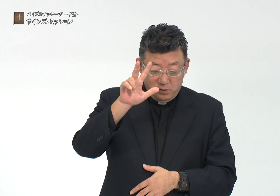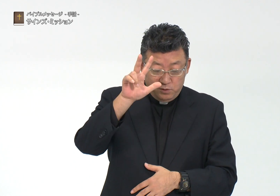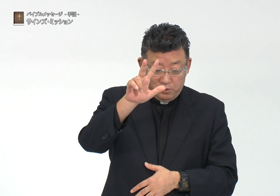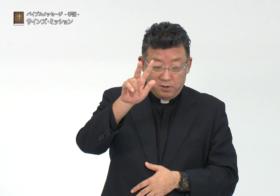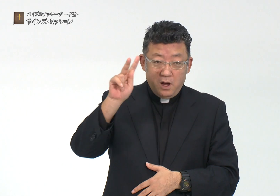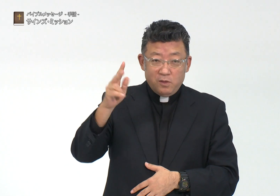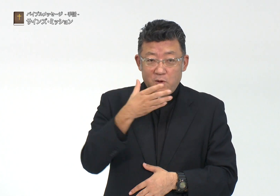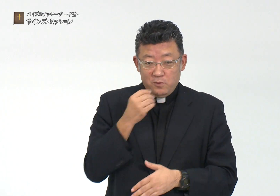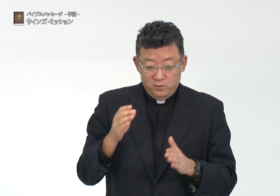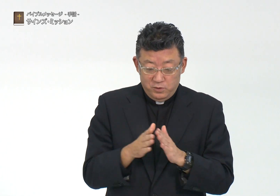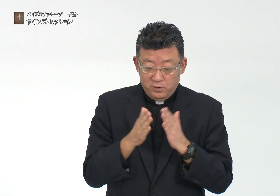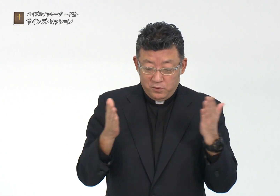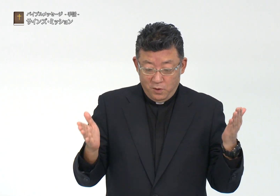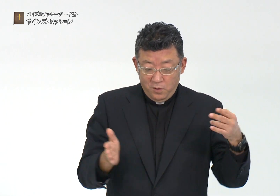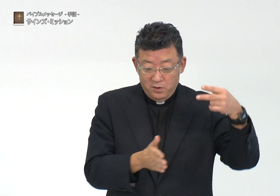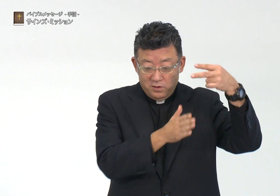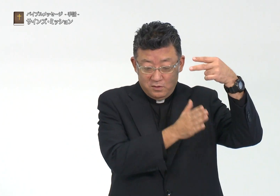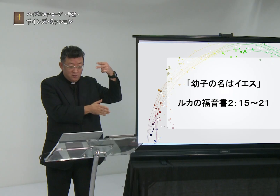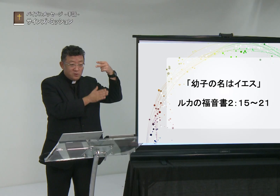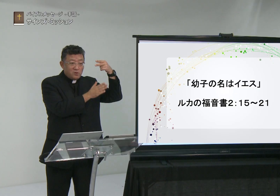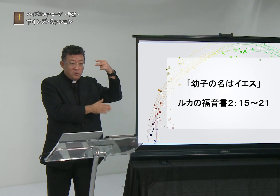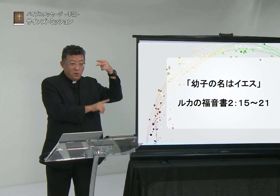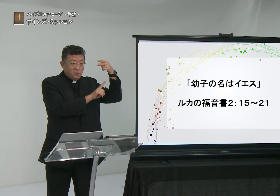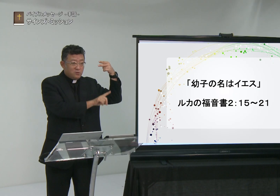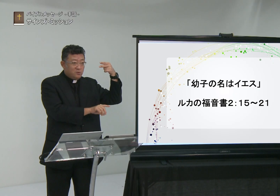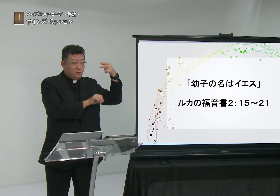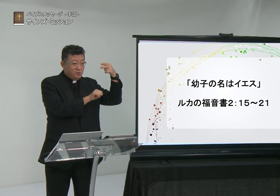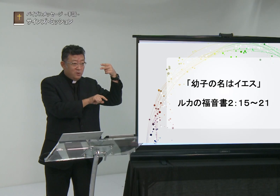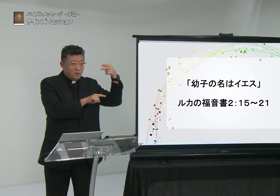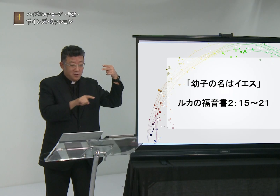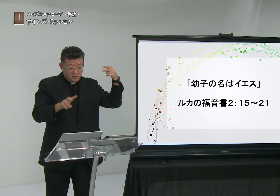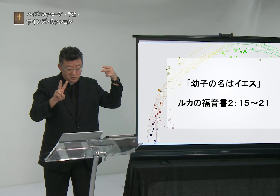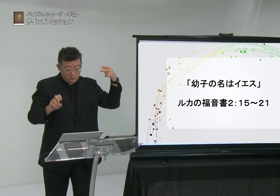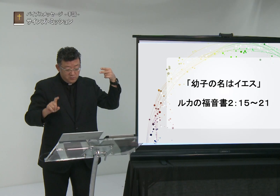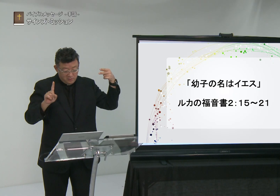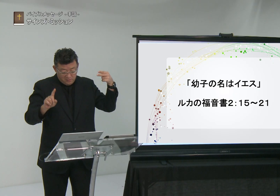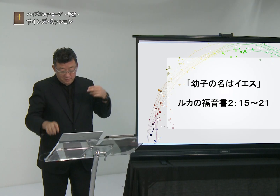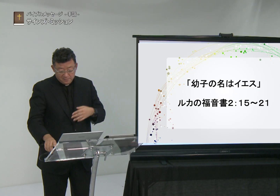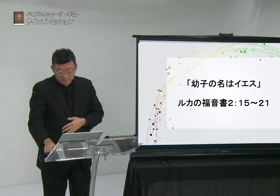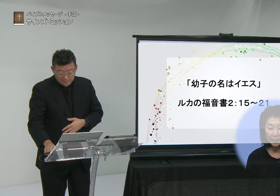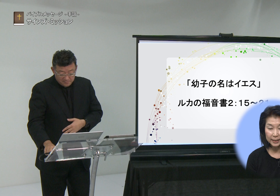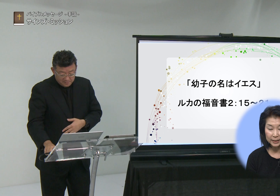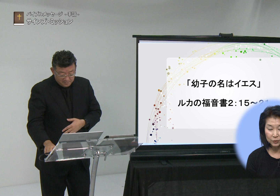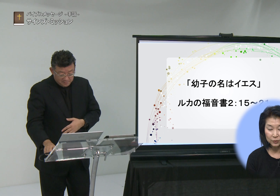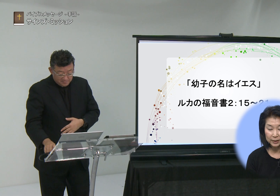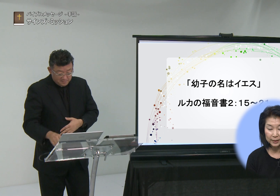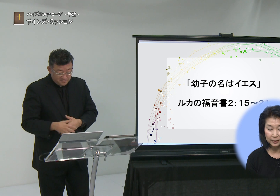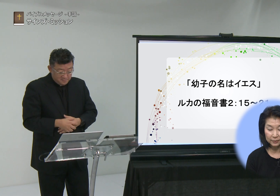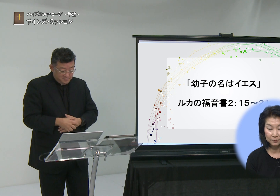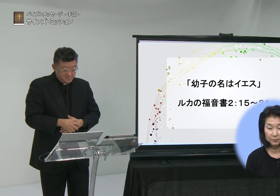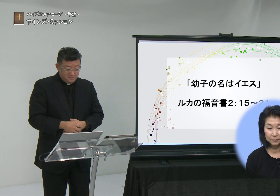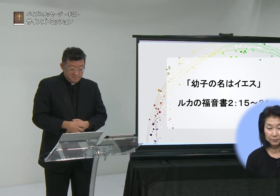まず聖書を読みしますルカの福音章3章15節から21節